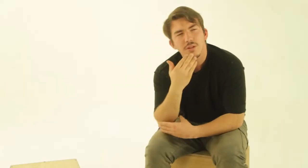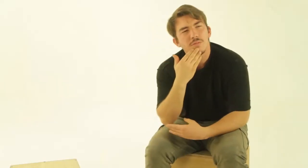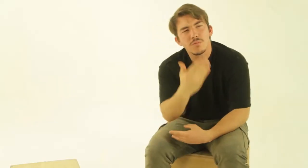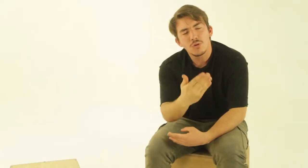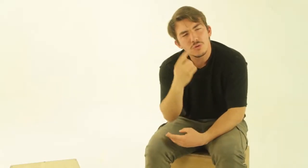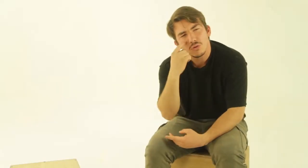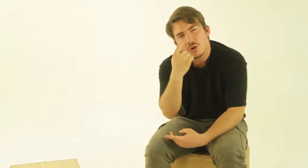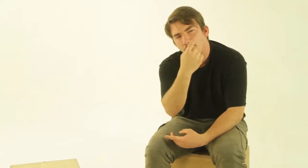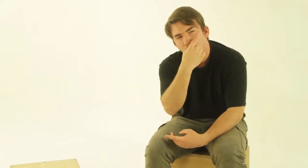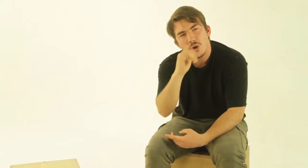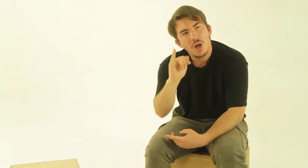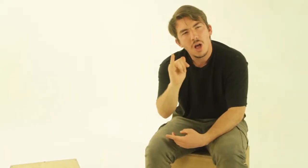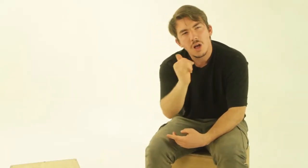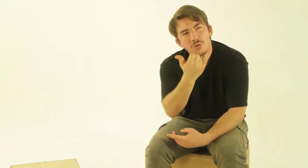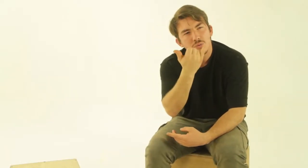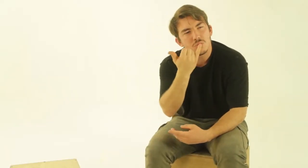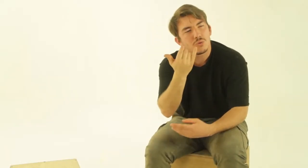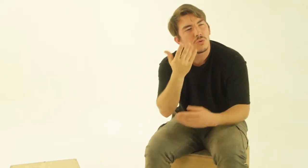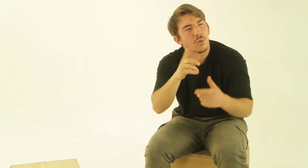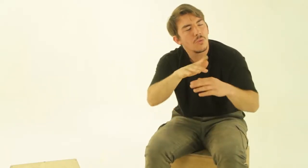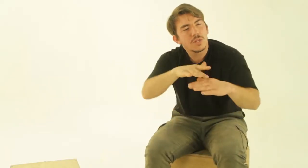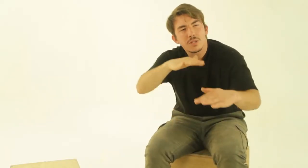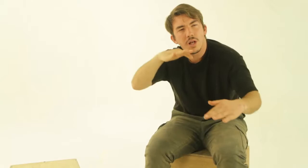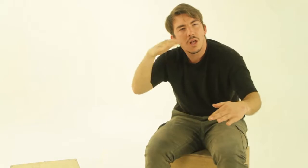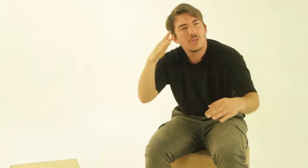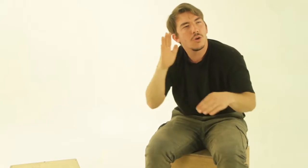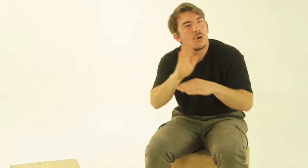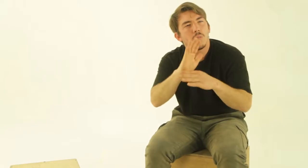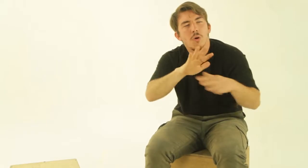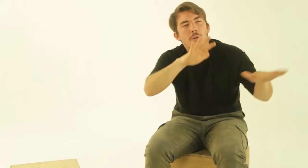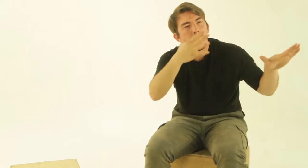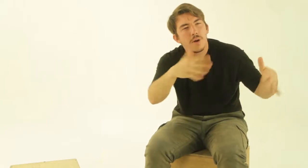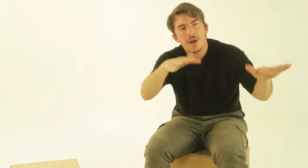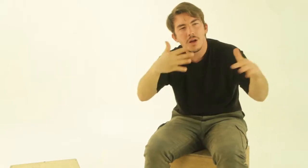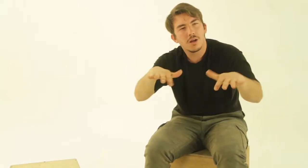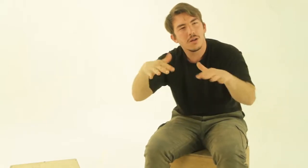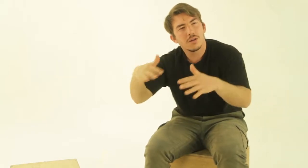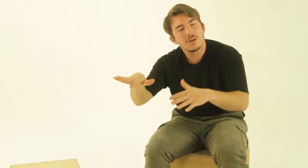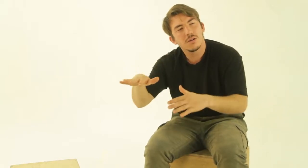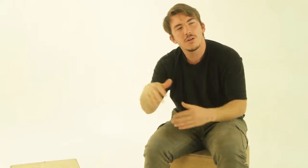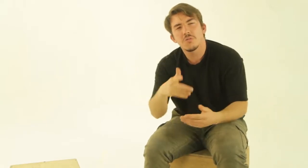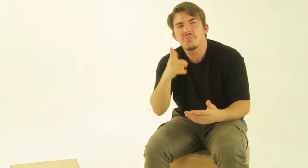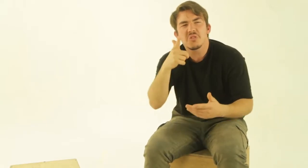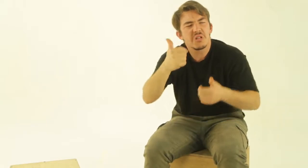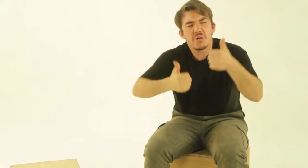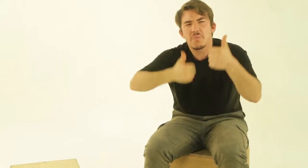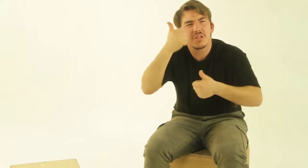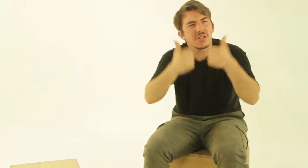Qué hermosos ojos azules, brillantes, como un mar enorme, donde no